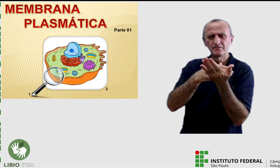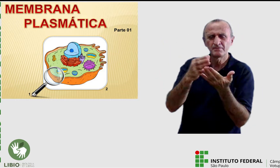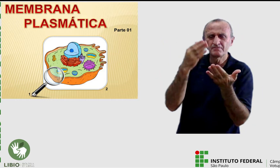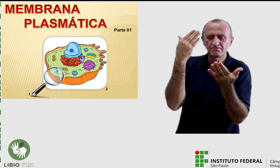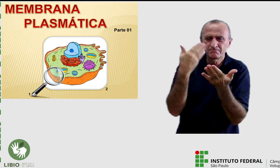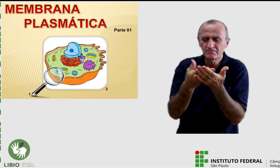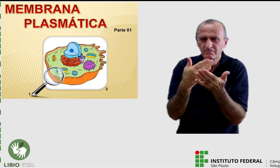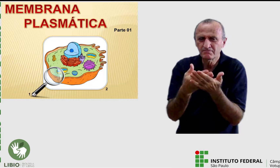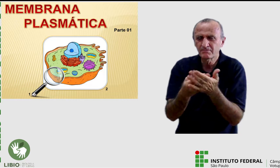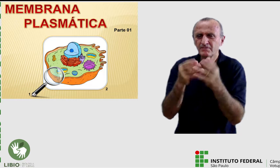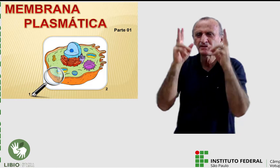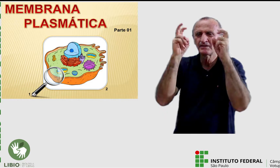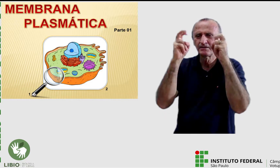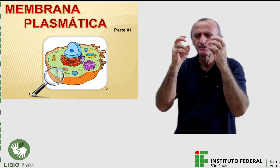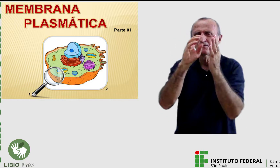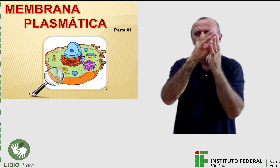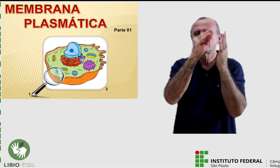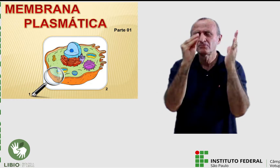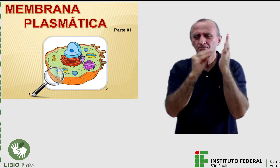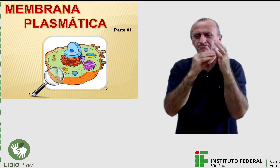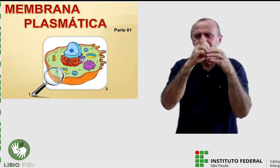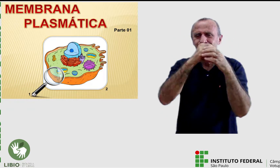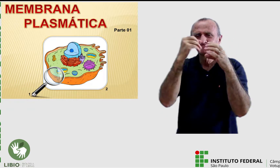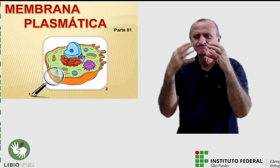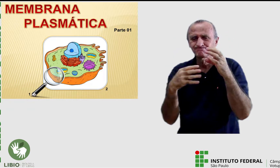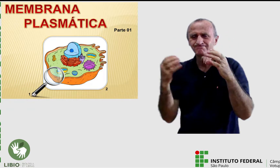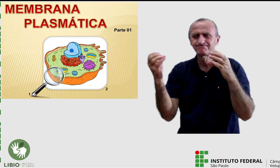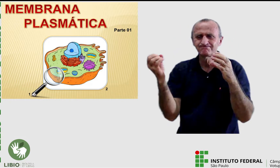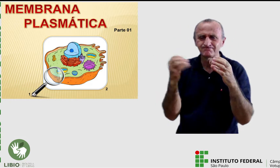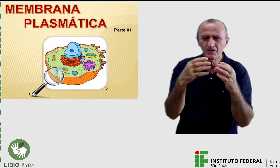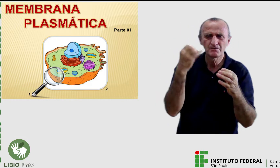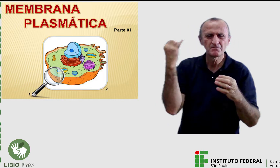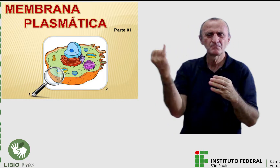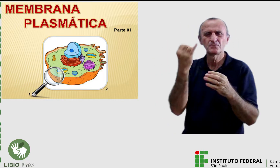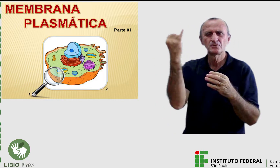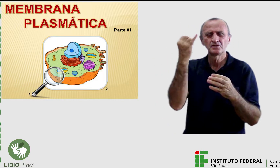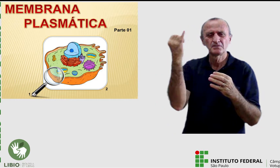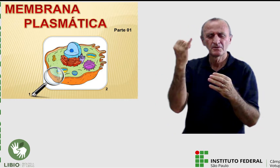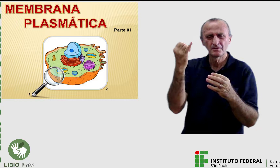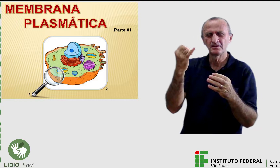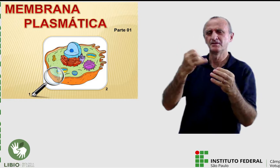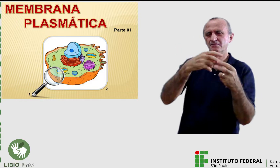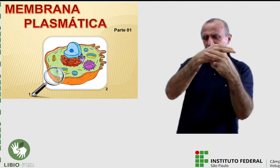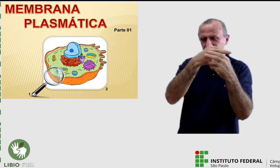um conteúdo longo, conteúdo novo, importante. E teremos diversas aulas de